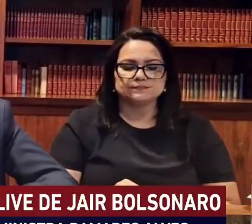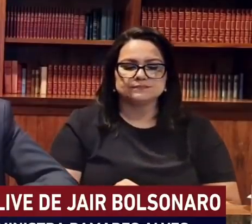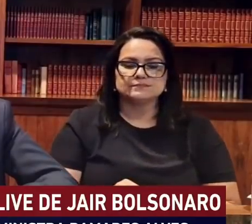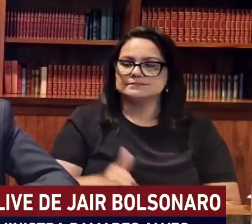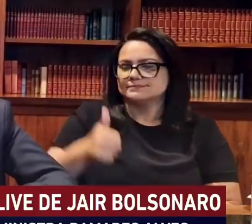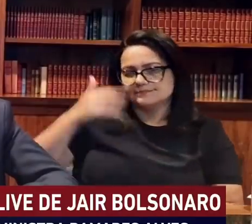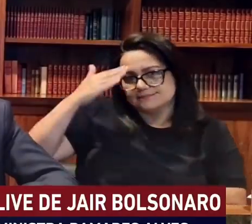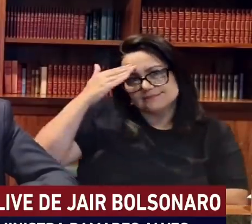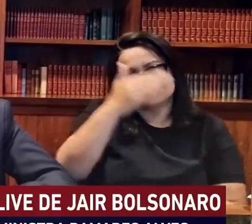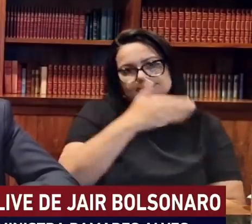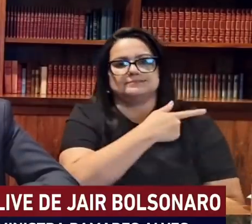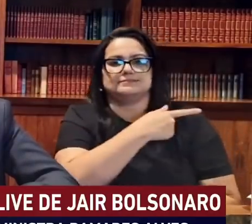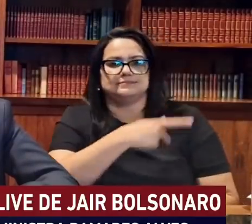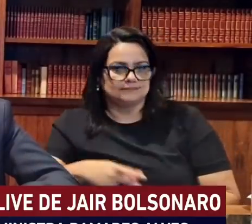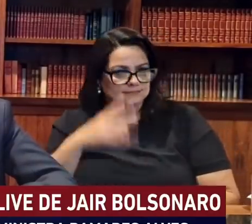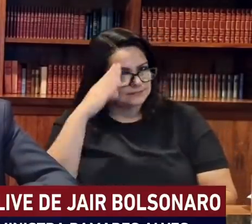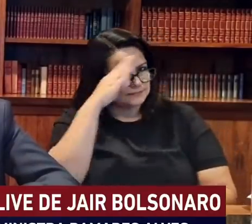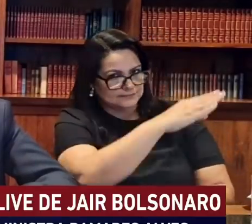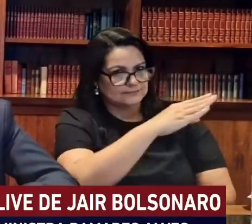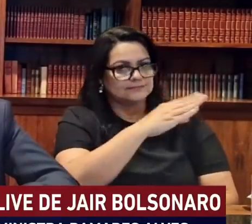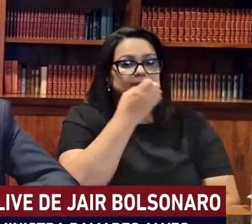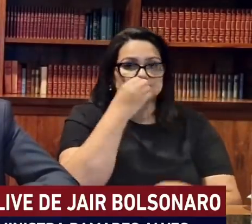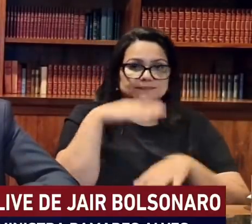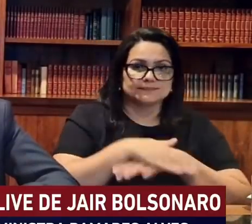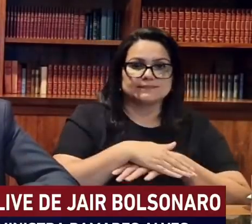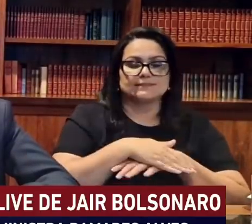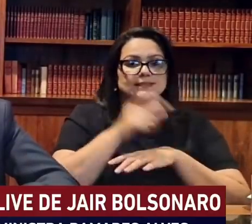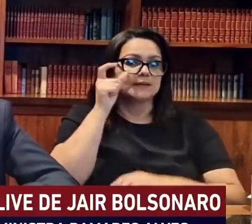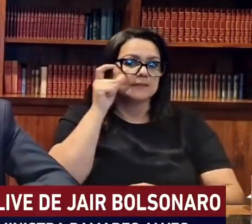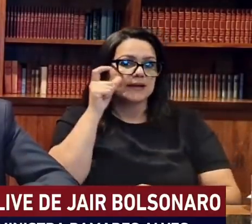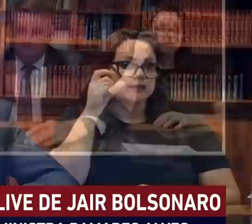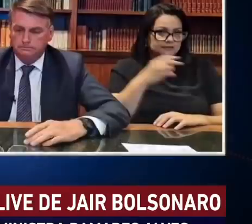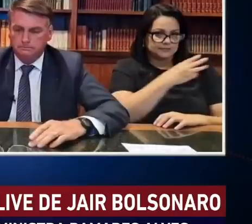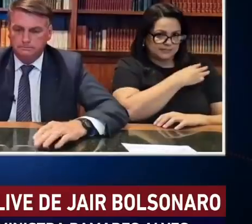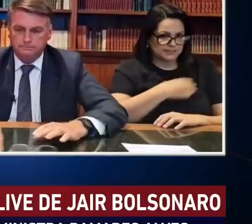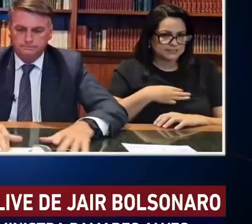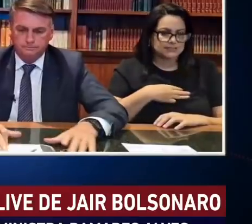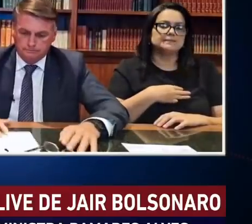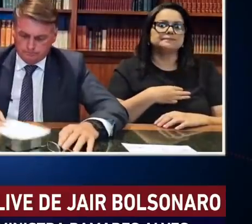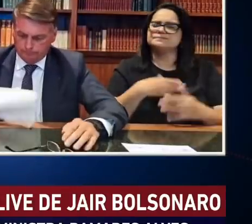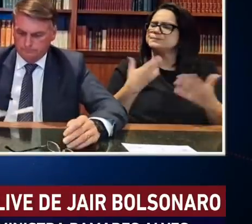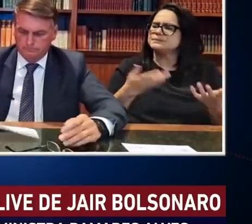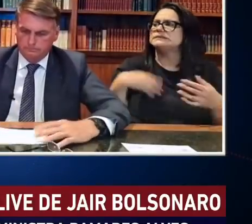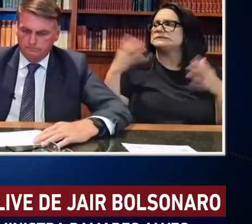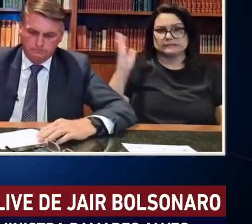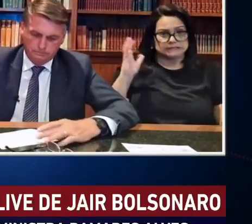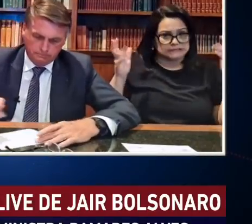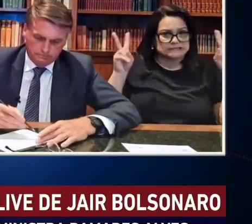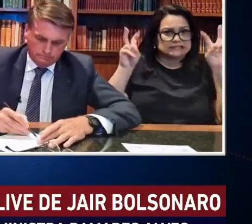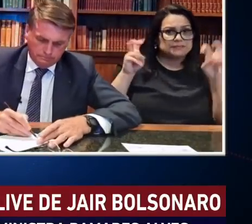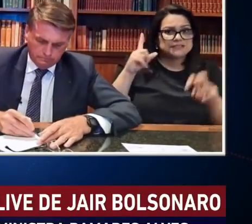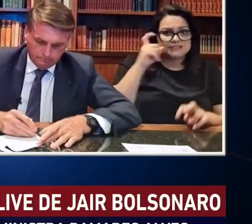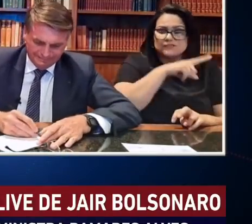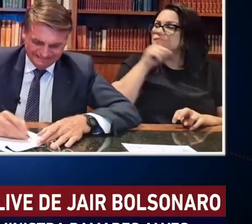Salve, muito boa noite, presidente Jair Bolsonaro, boa noite, ministra Damares Alves. Ministra, a situação está tensa, né? Afinal, a senhora